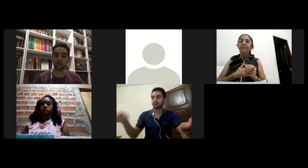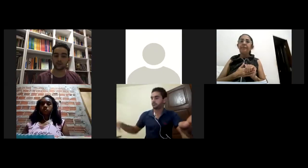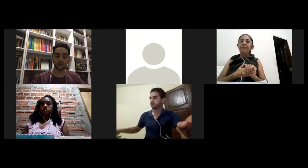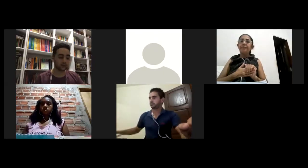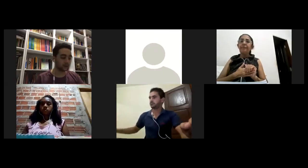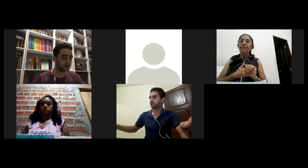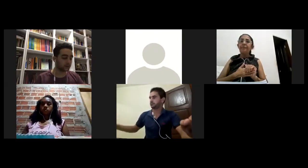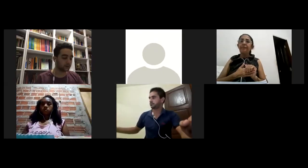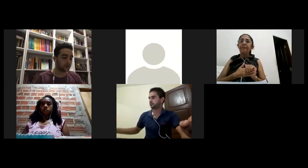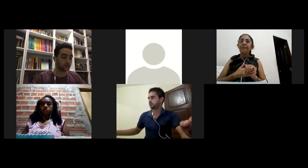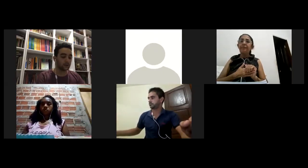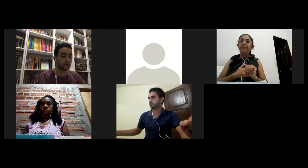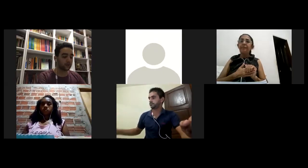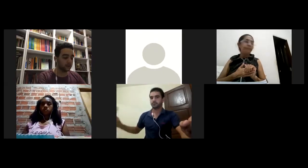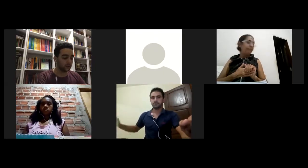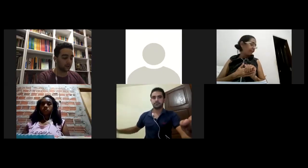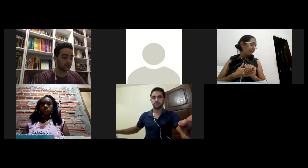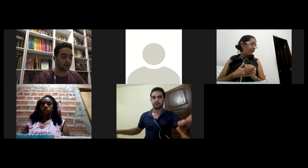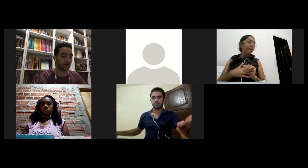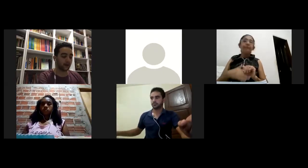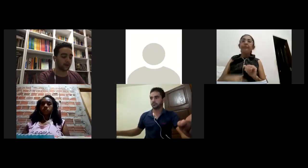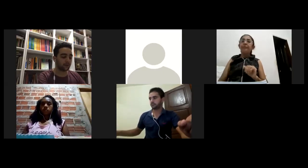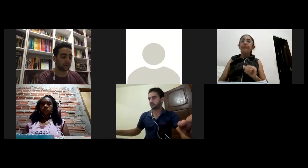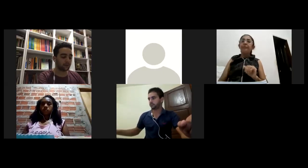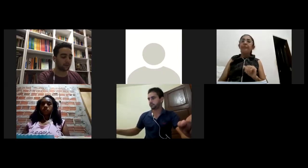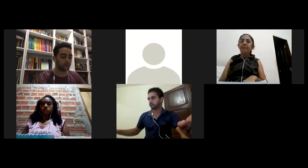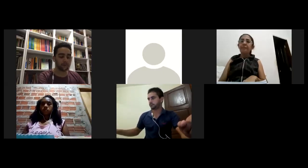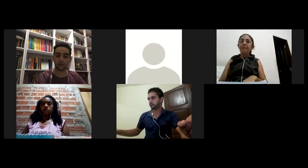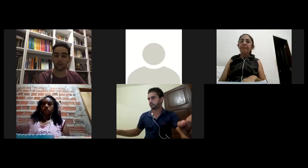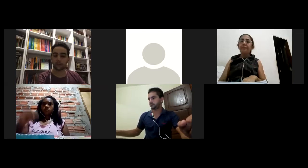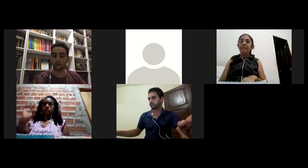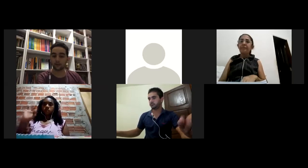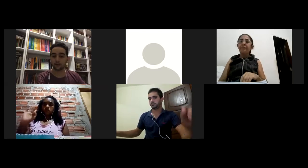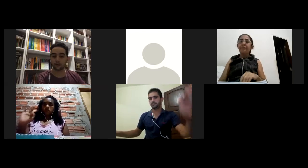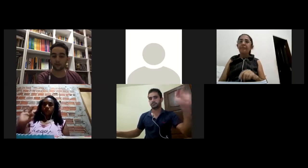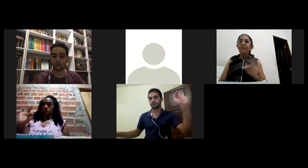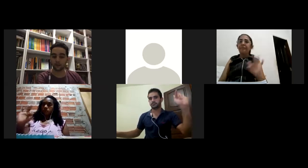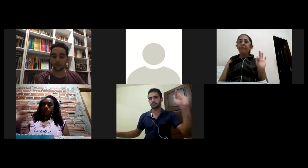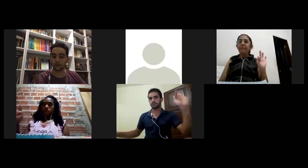vocês vão fazendo eles. Letra F,